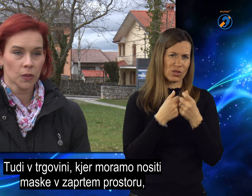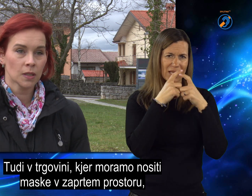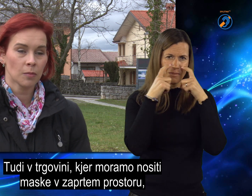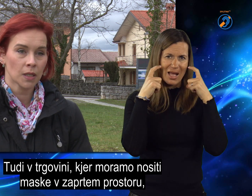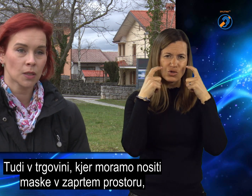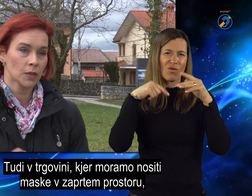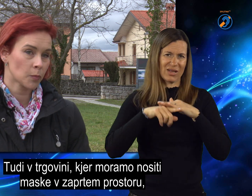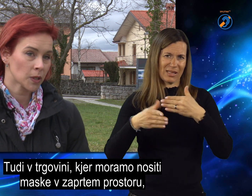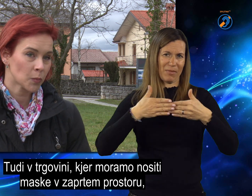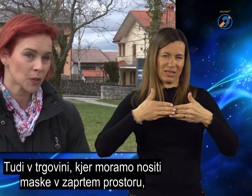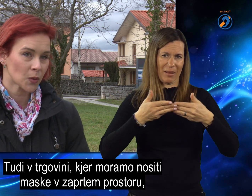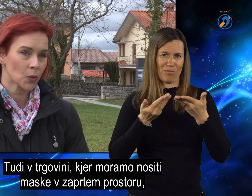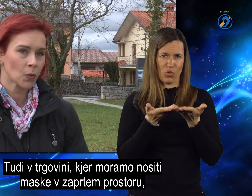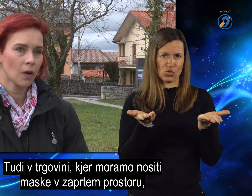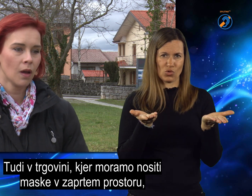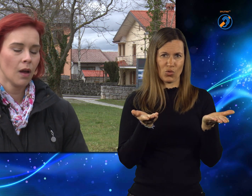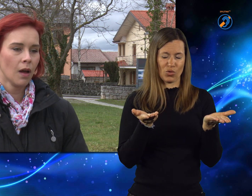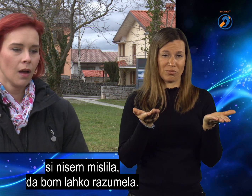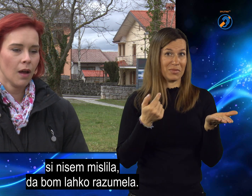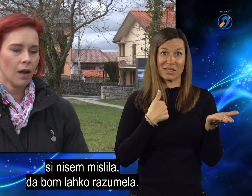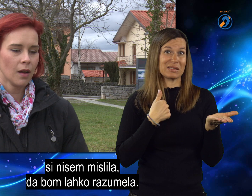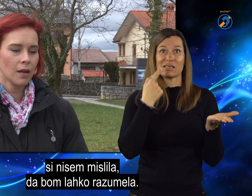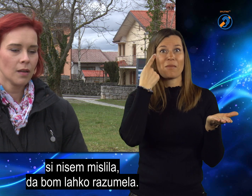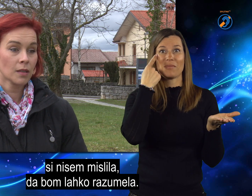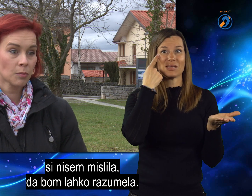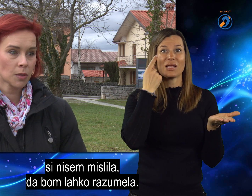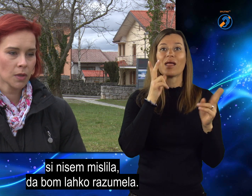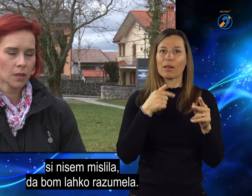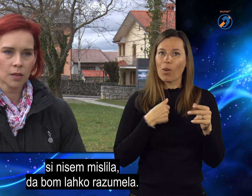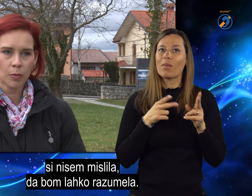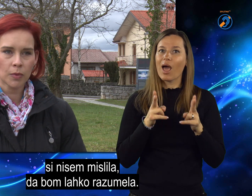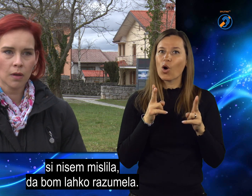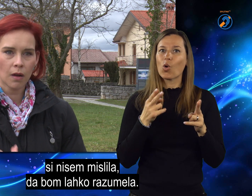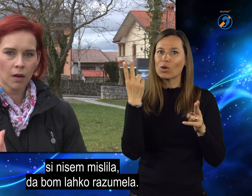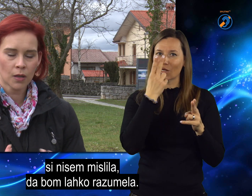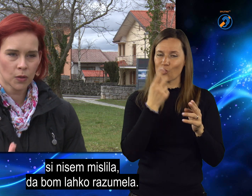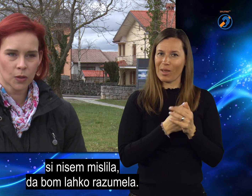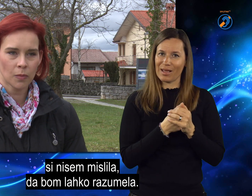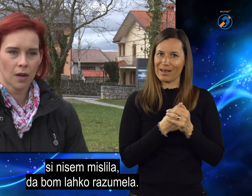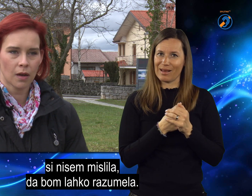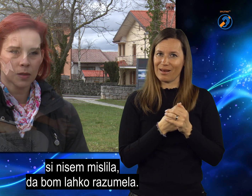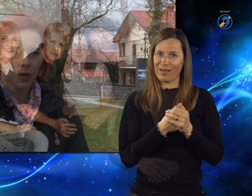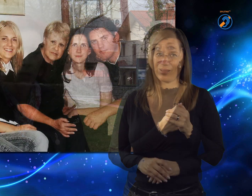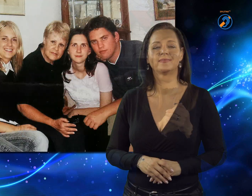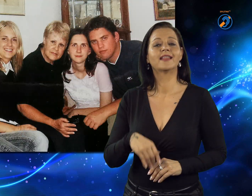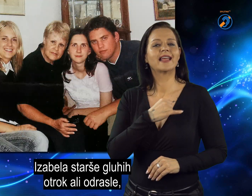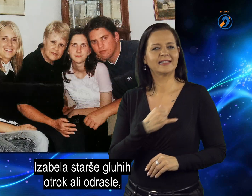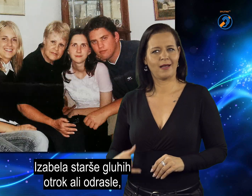moramo nositi masko v zaprtem prostoru, nisem si mislila, da bom lahko razumela.